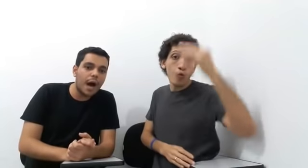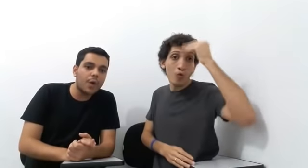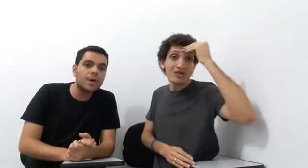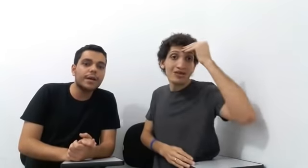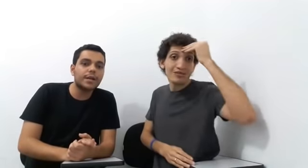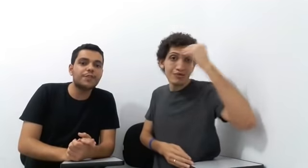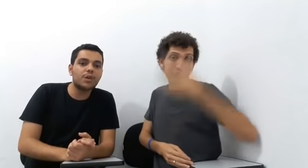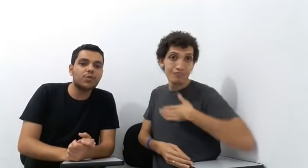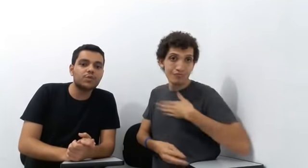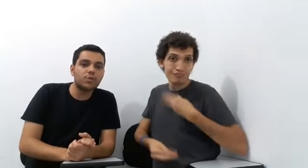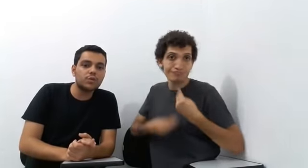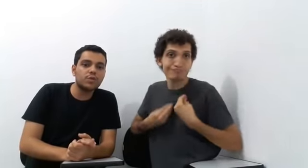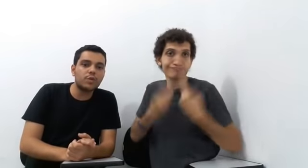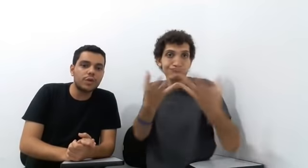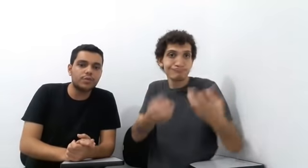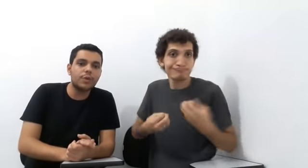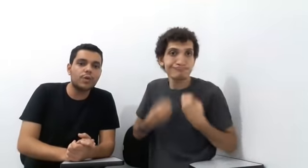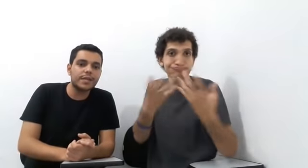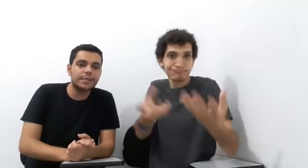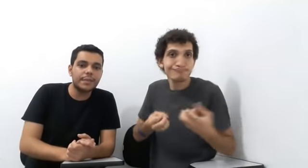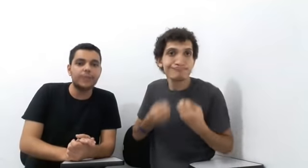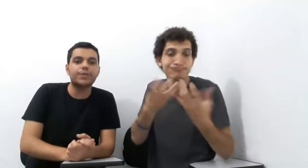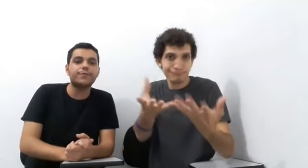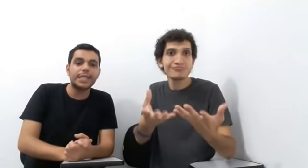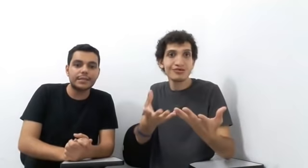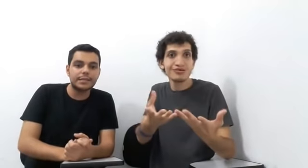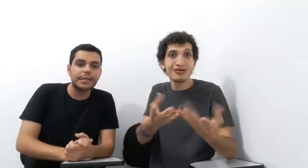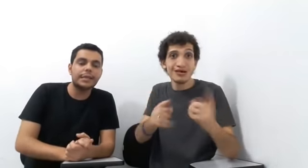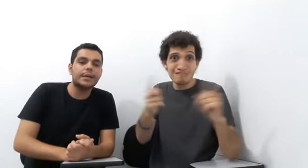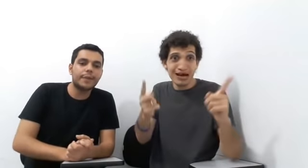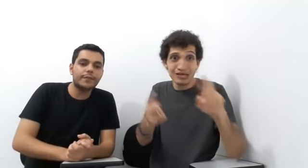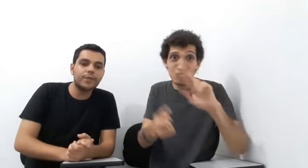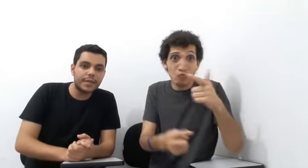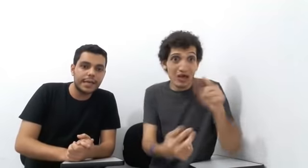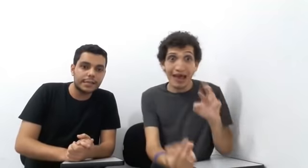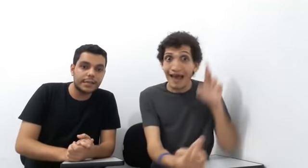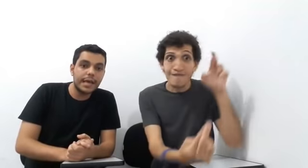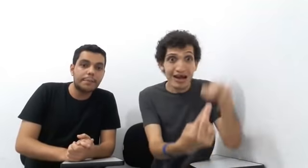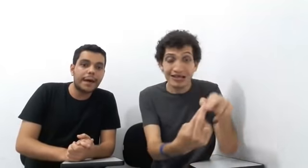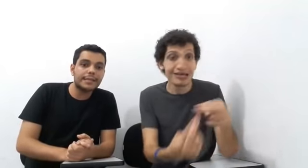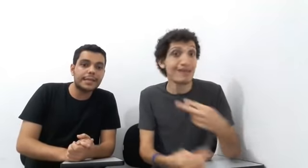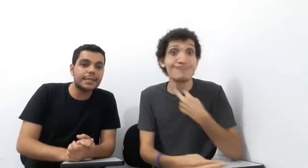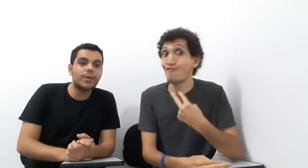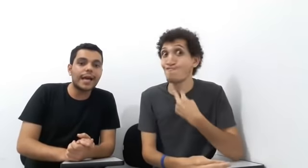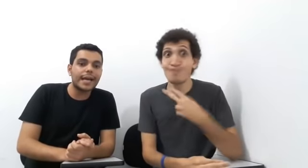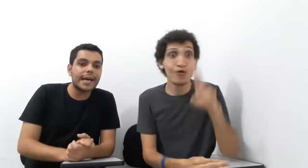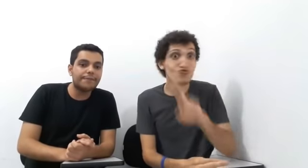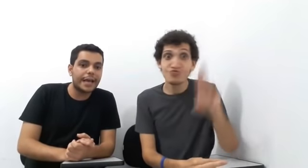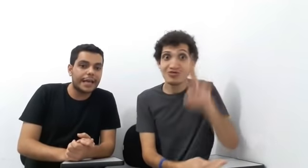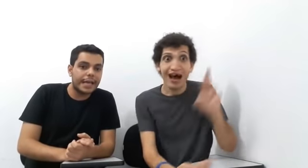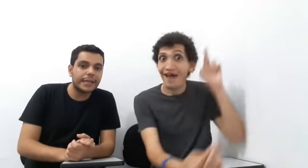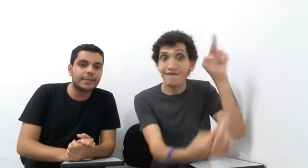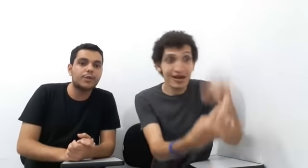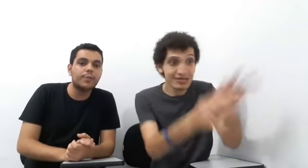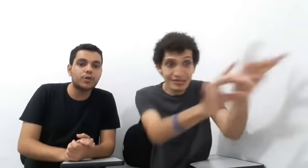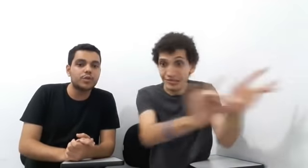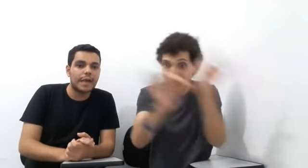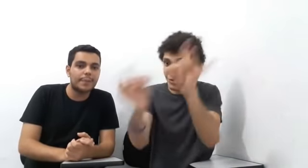informal, que eu fiz algumas construções do meu conhecimento e eu forneci para vocês. Mas ainda não é aquela referência, não pode usar, por